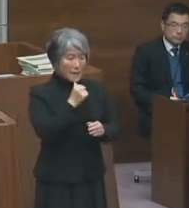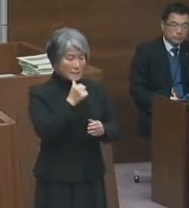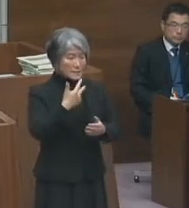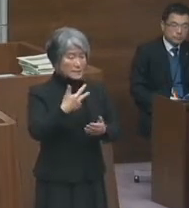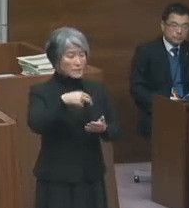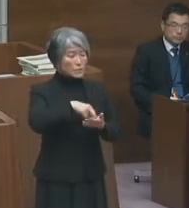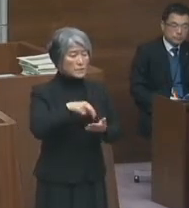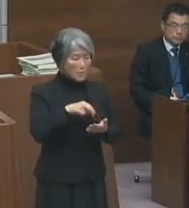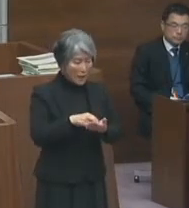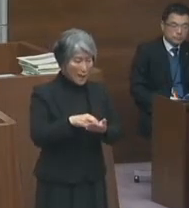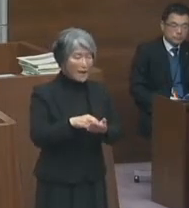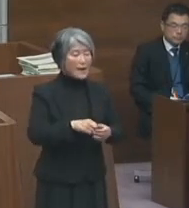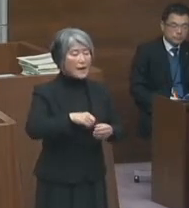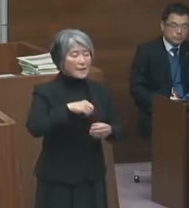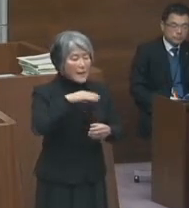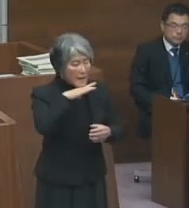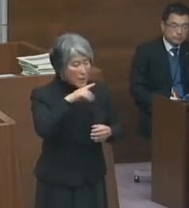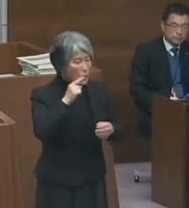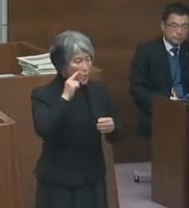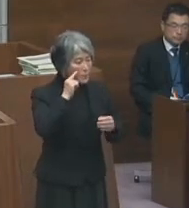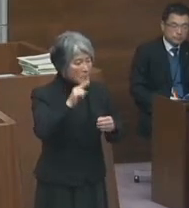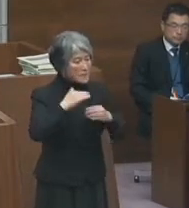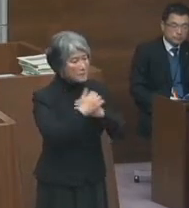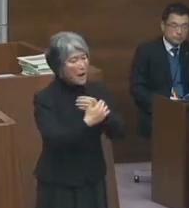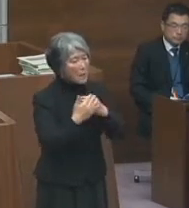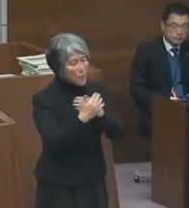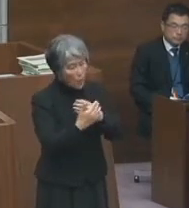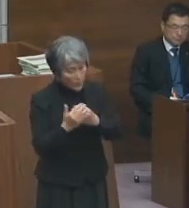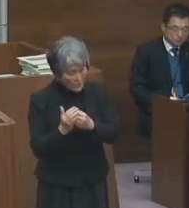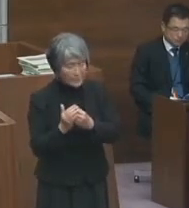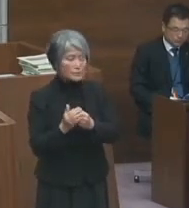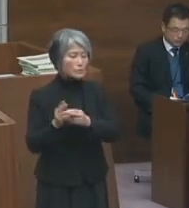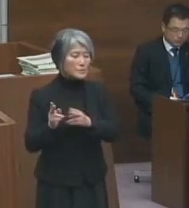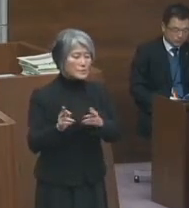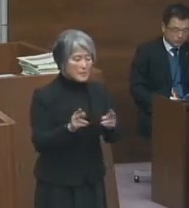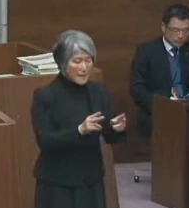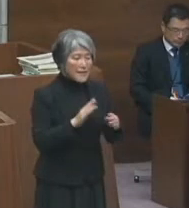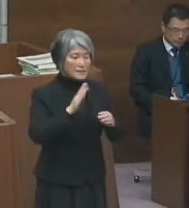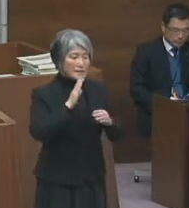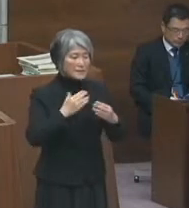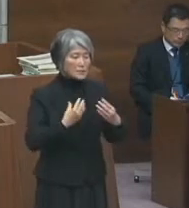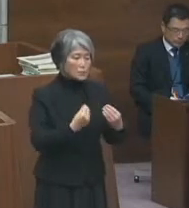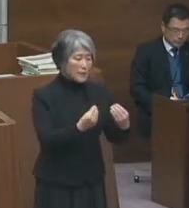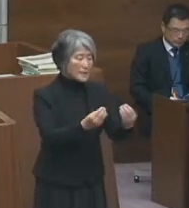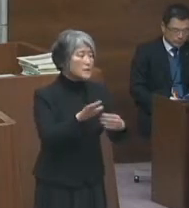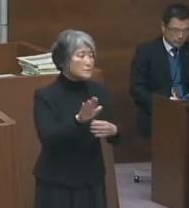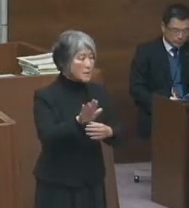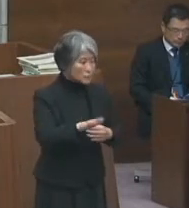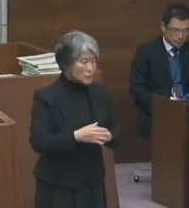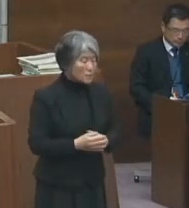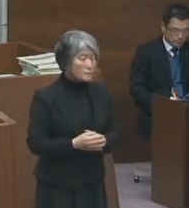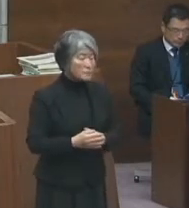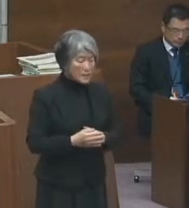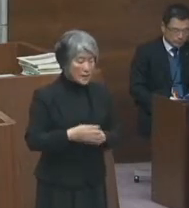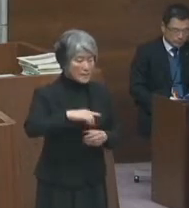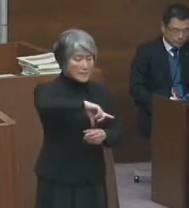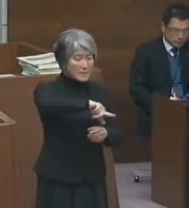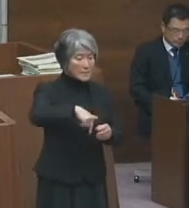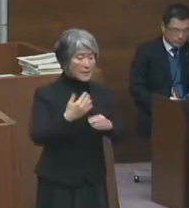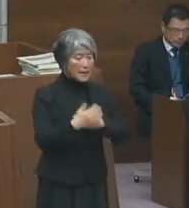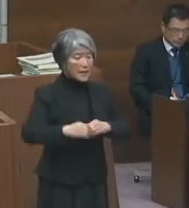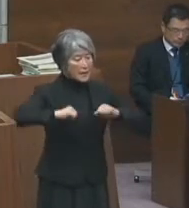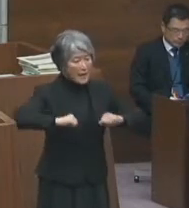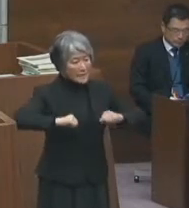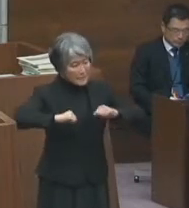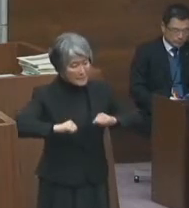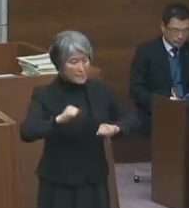敬老見守り訪問という形で継続をしております。さらに新年度におきましては、地域で元気に活躍する高齢者の